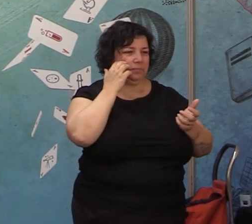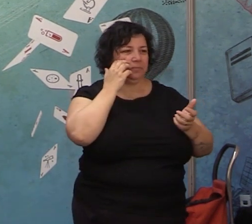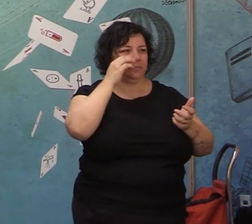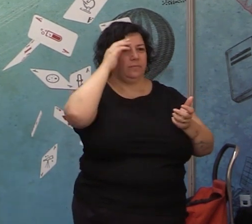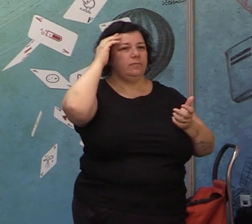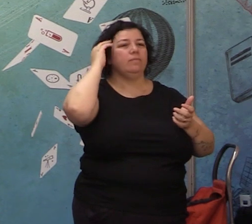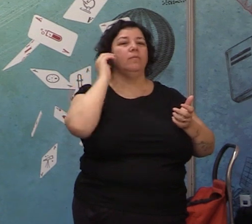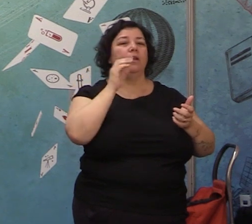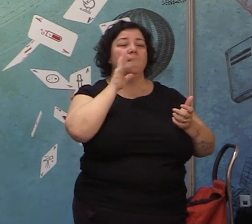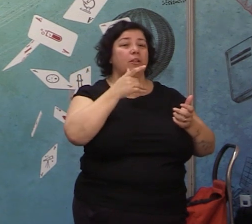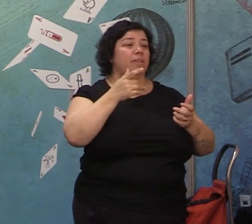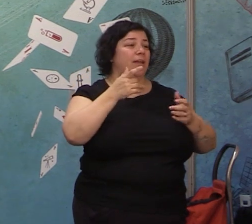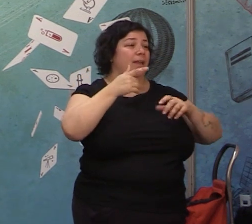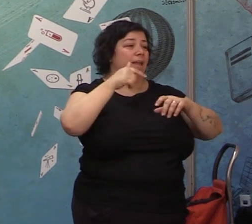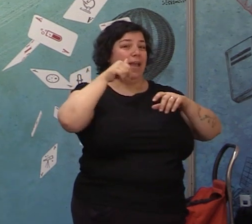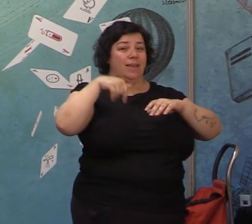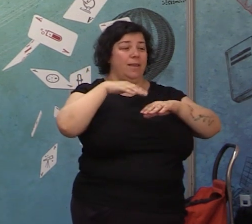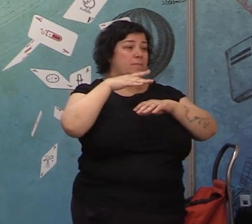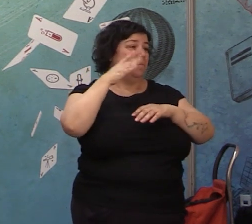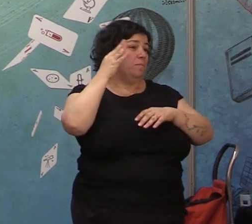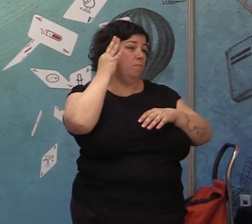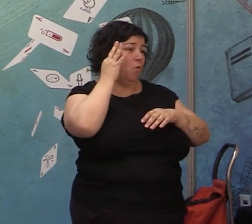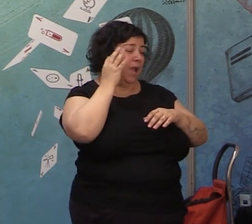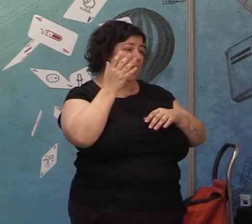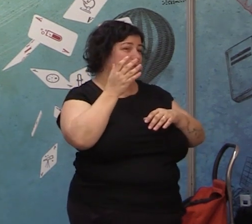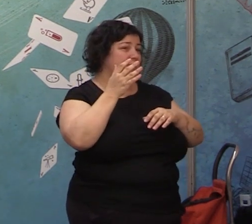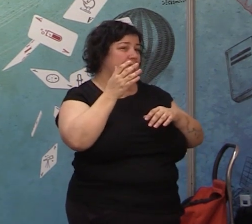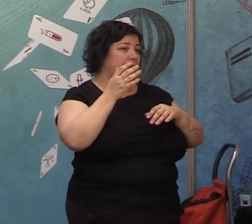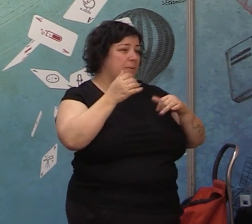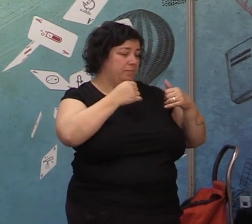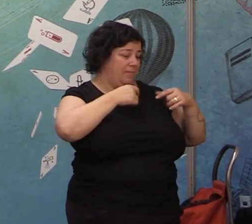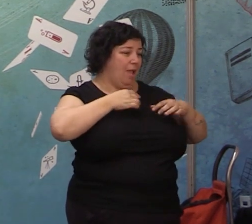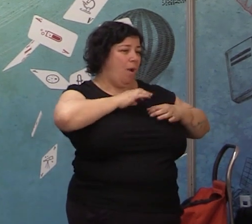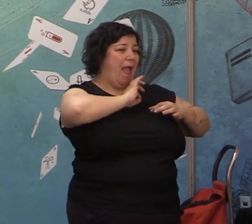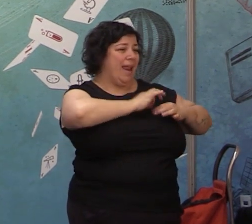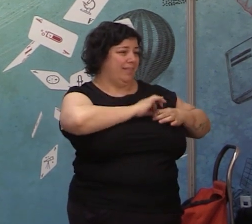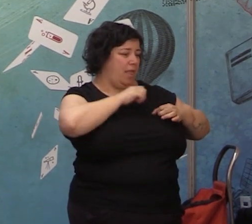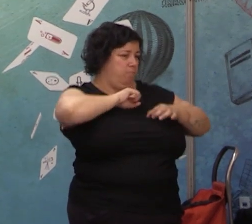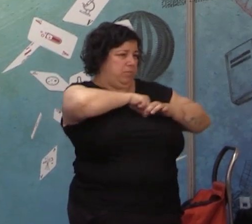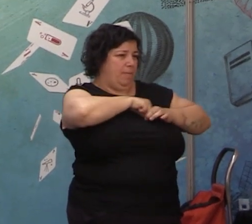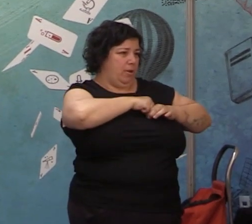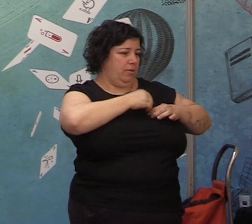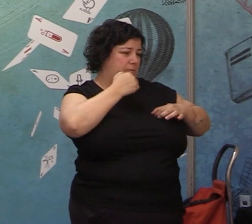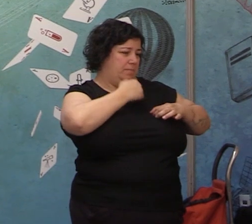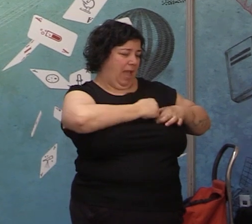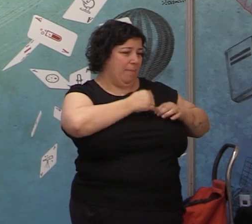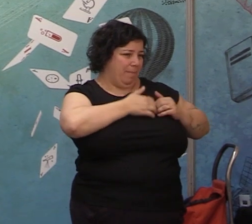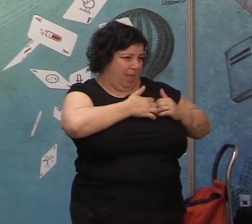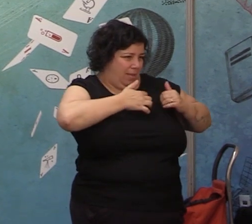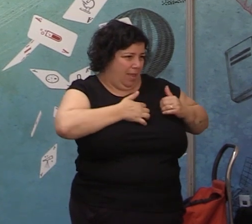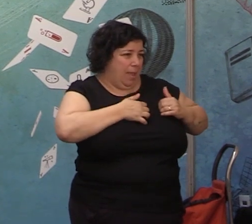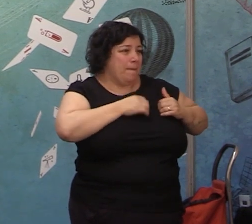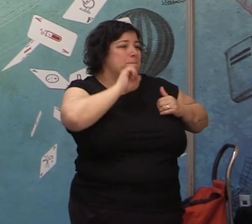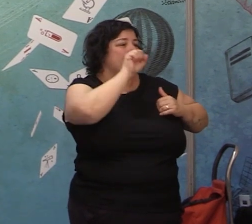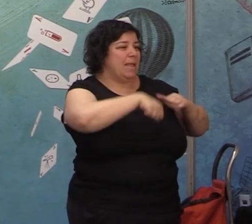Entonces aquí tenemos la culpa de por qué a las mujeres se le abre la arteria obstruida mucho más tarde que a los hombres,